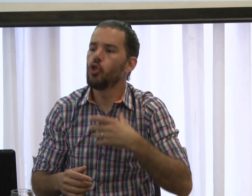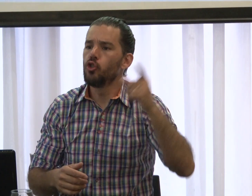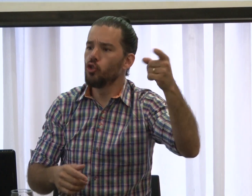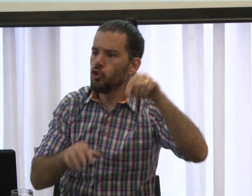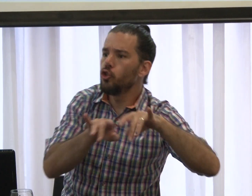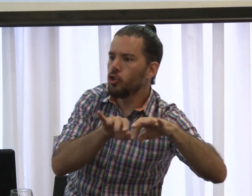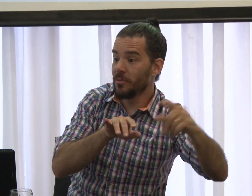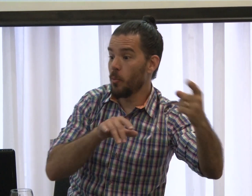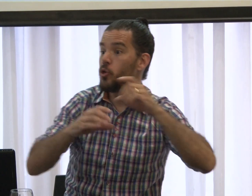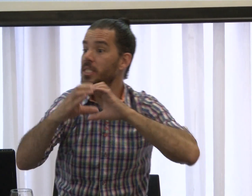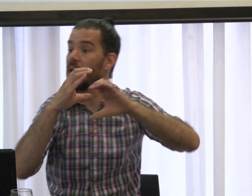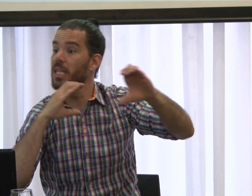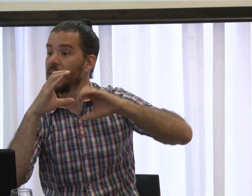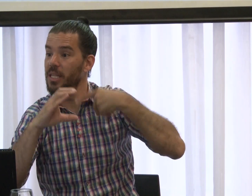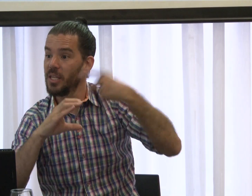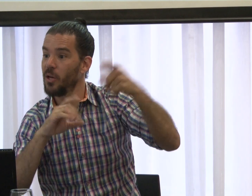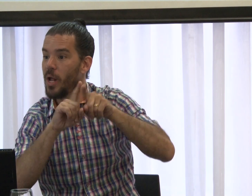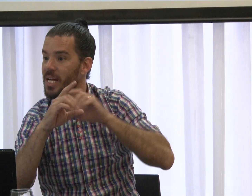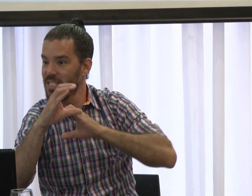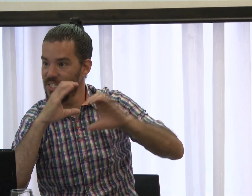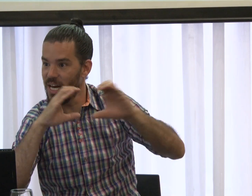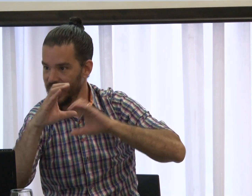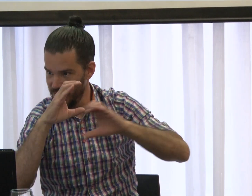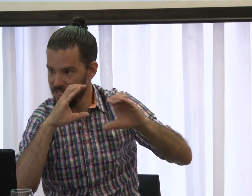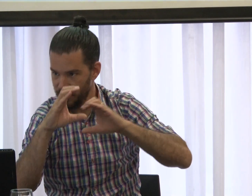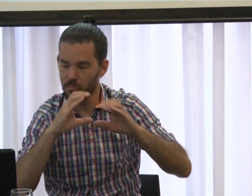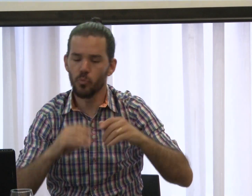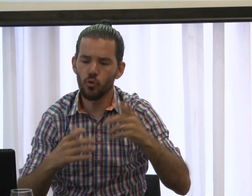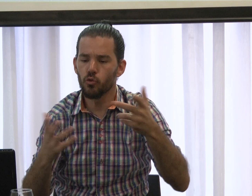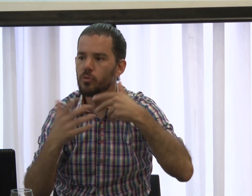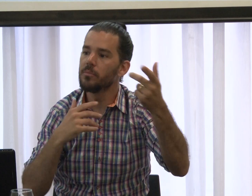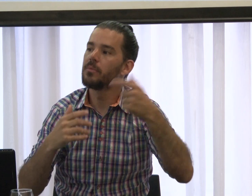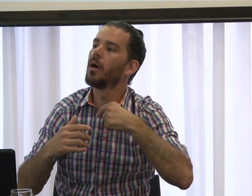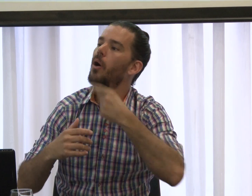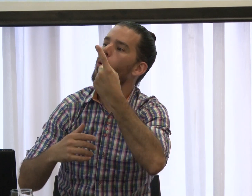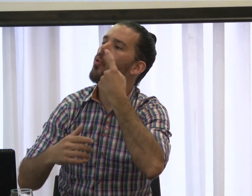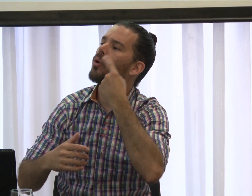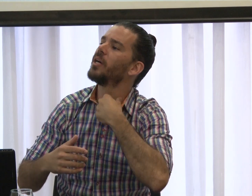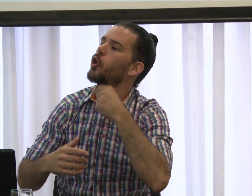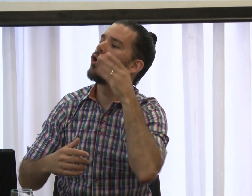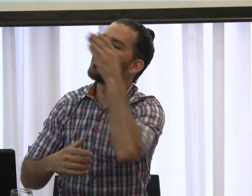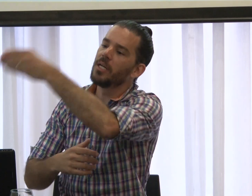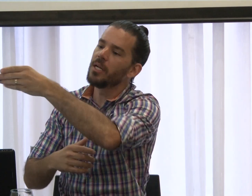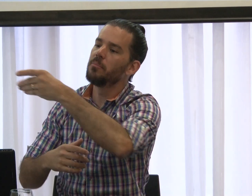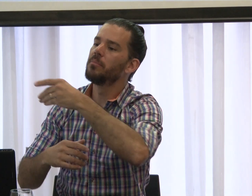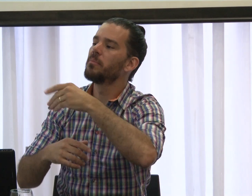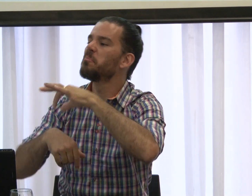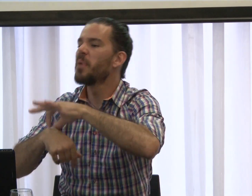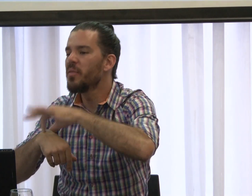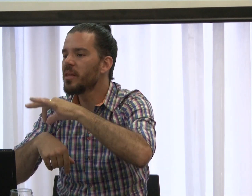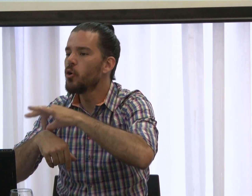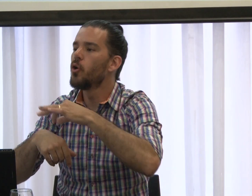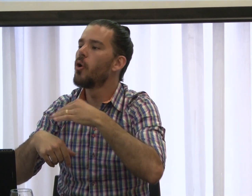puedo chatear y puedo hacer el pedido. Es igual que un chat. No sé, o quiero ir